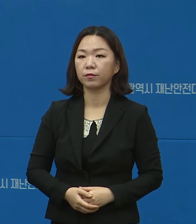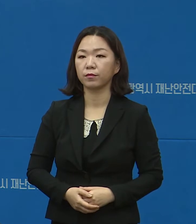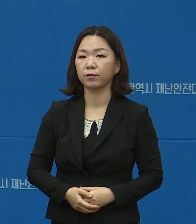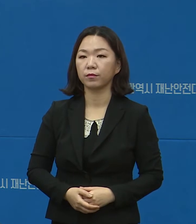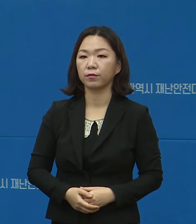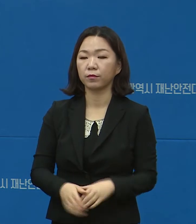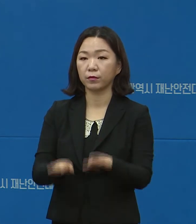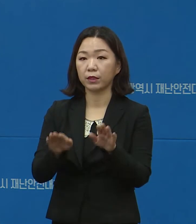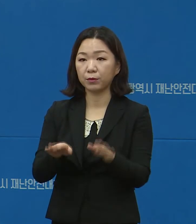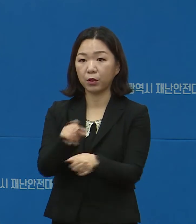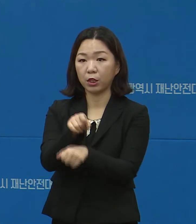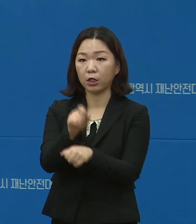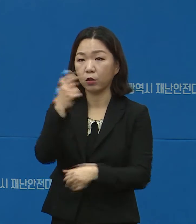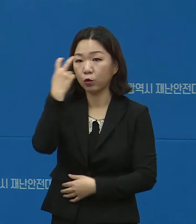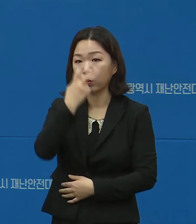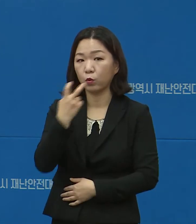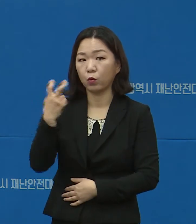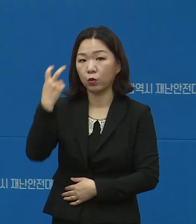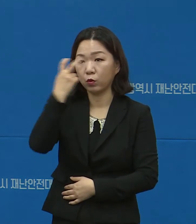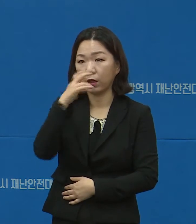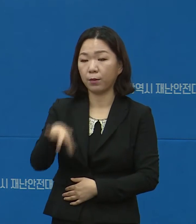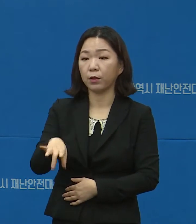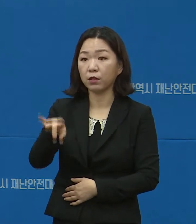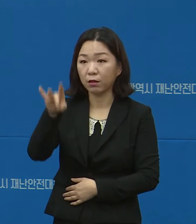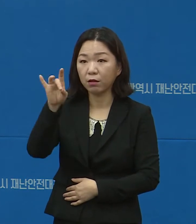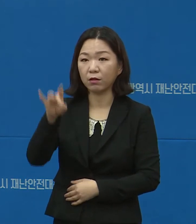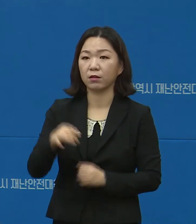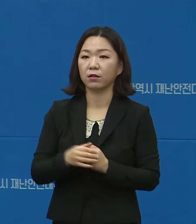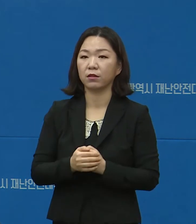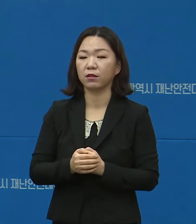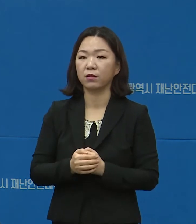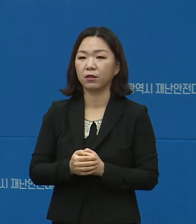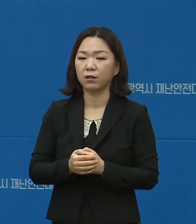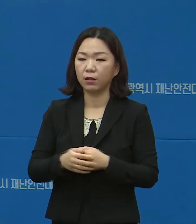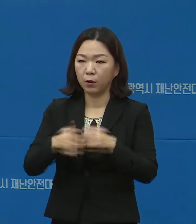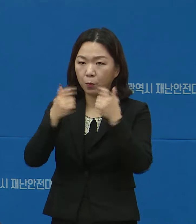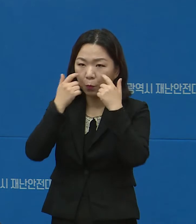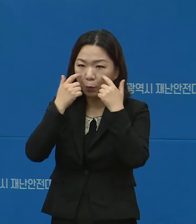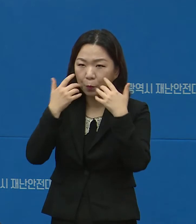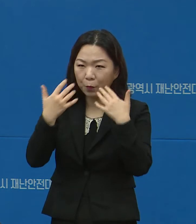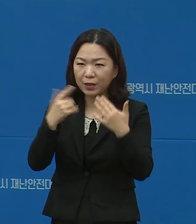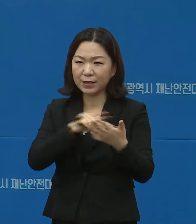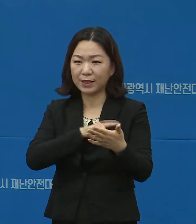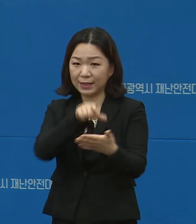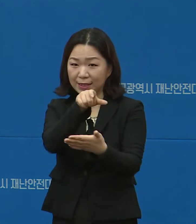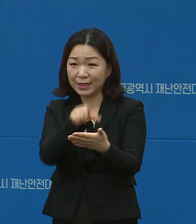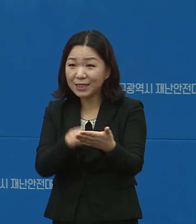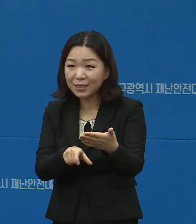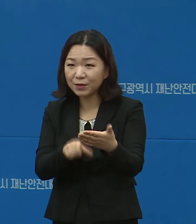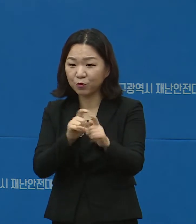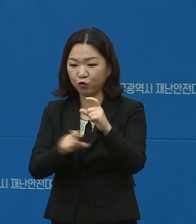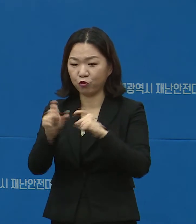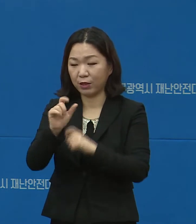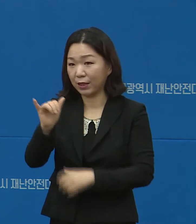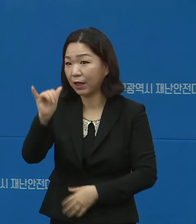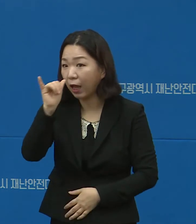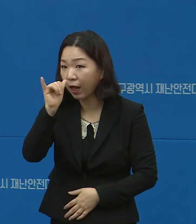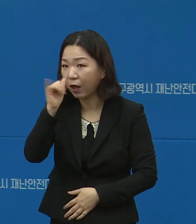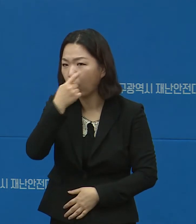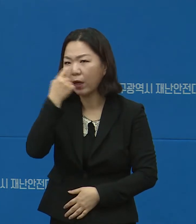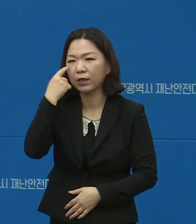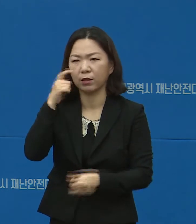예, 이번 행정조사는 우선은 정확한 명단이 추가로 있는지를 확인하고